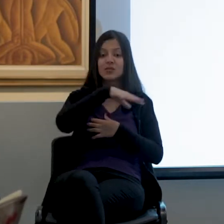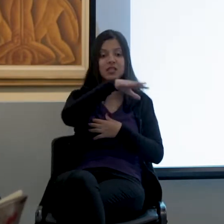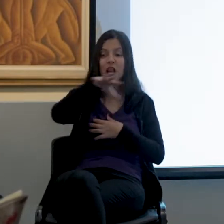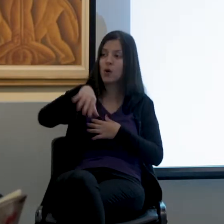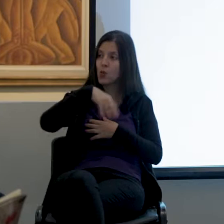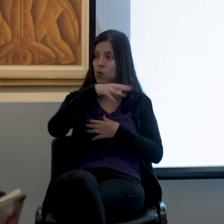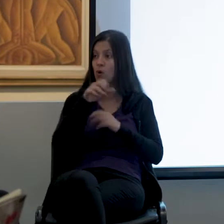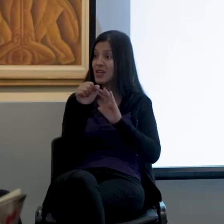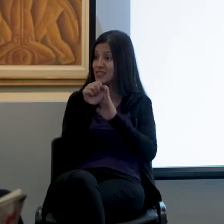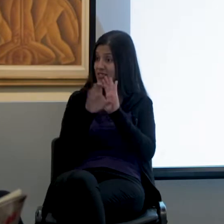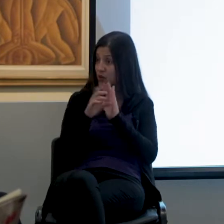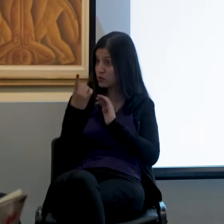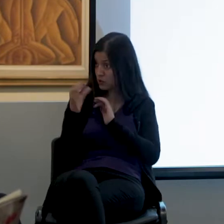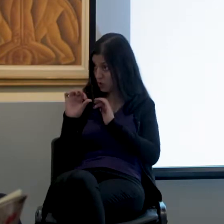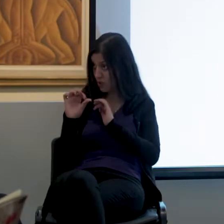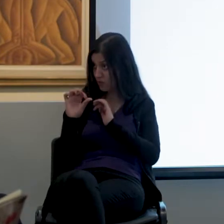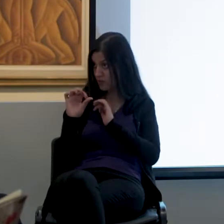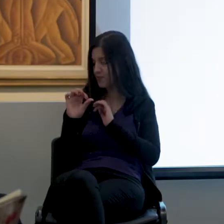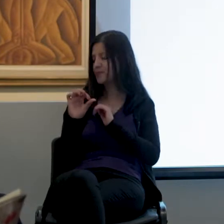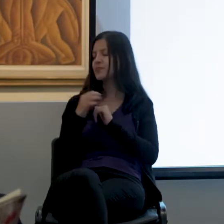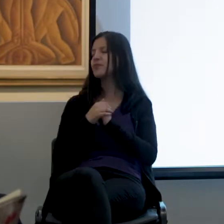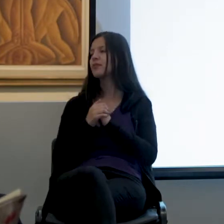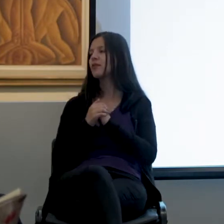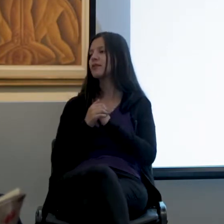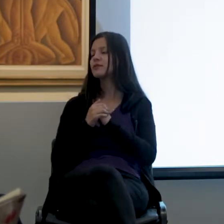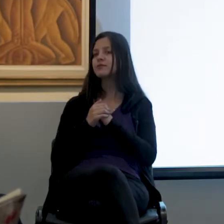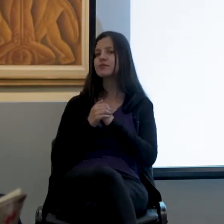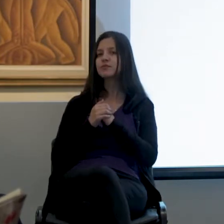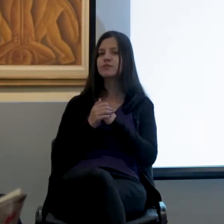e o século XIX foi o século dos salões de arte, né?